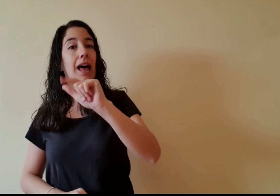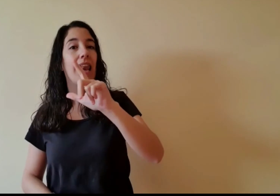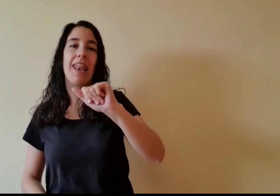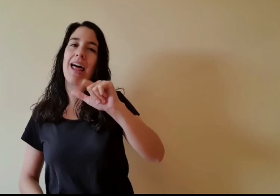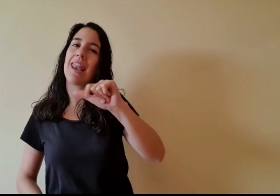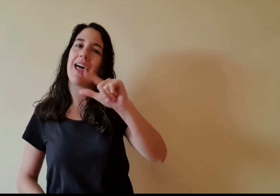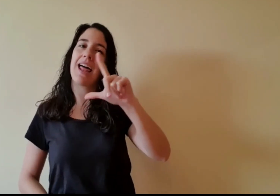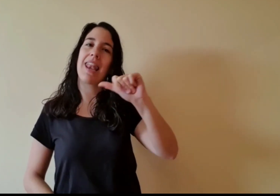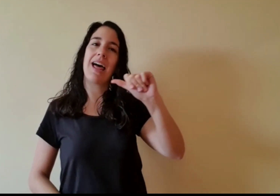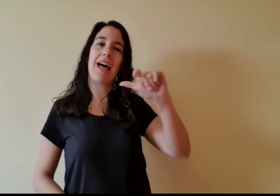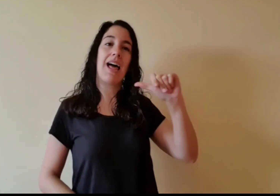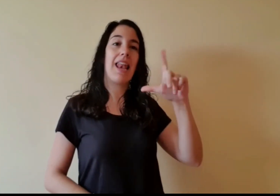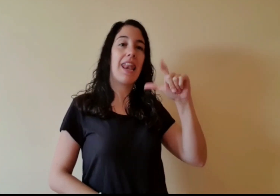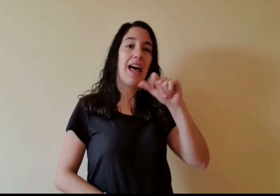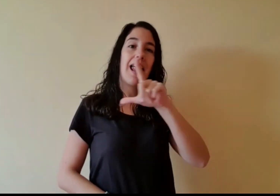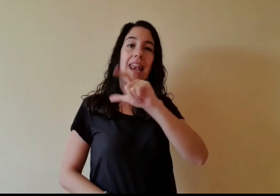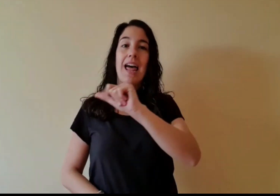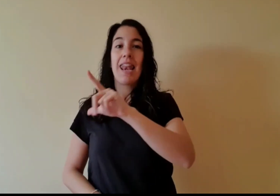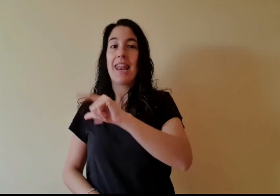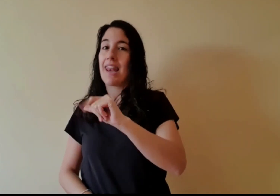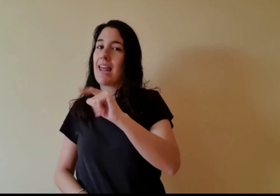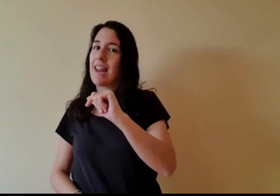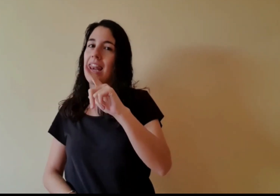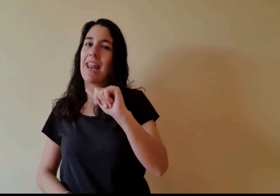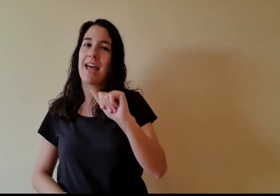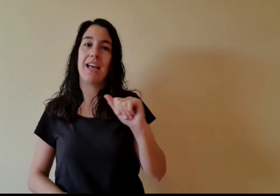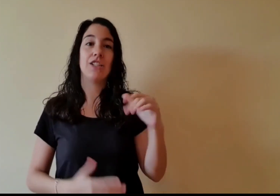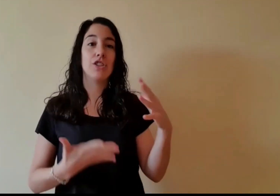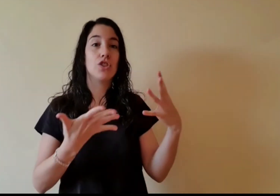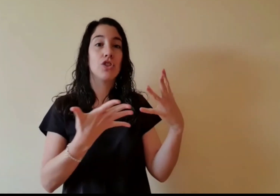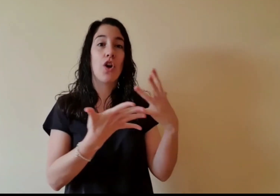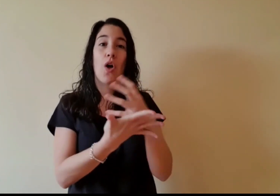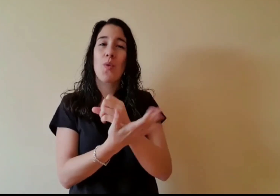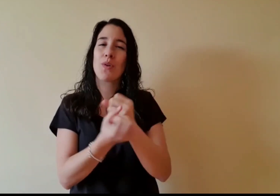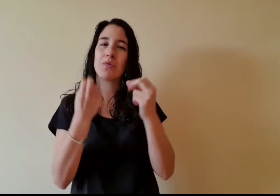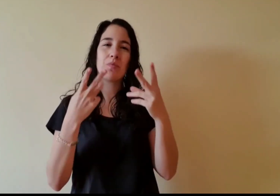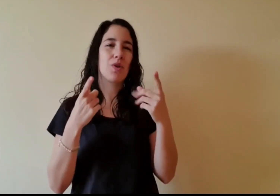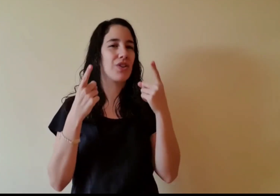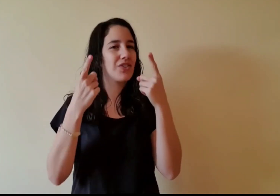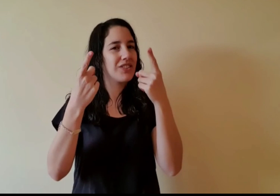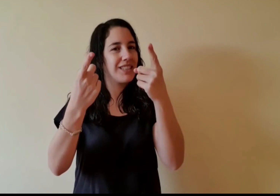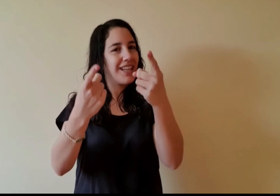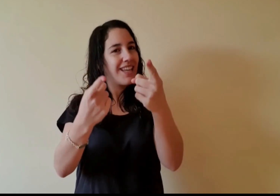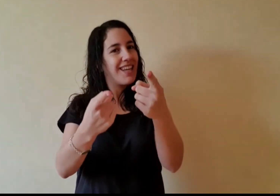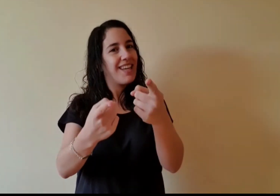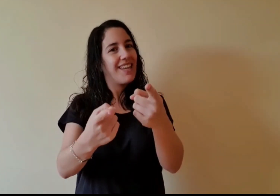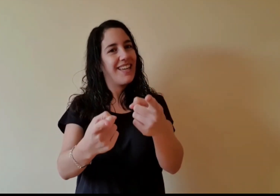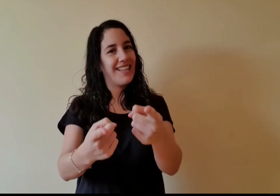Todo es por ti.